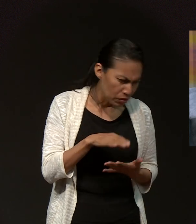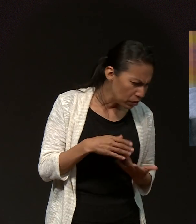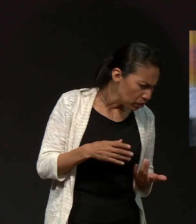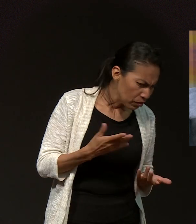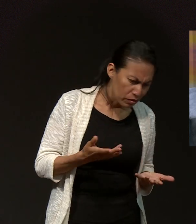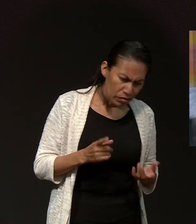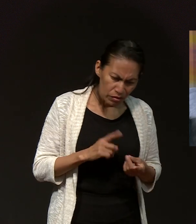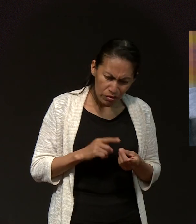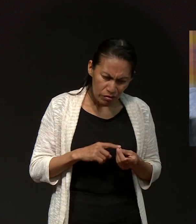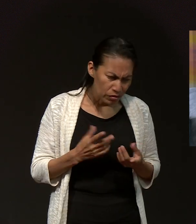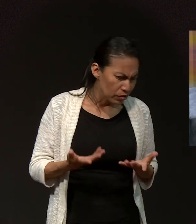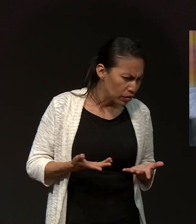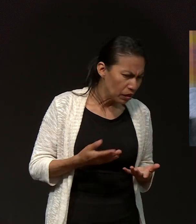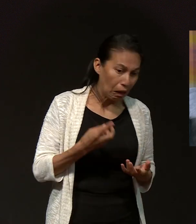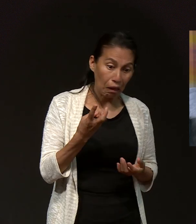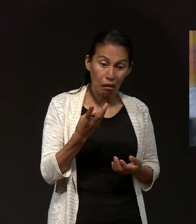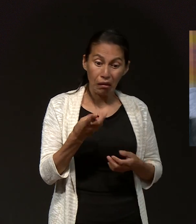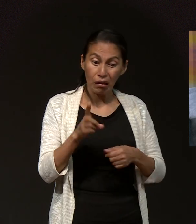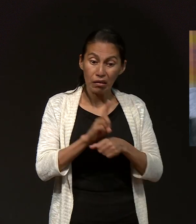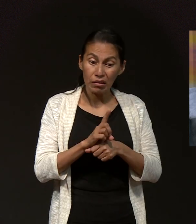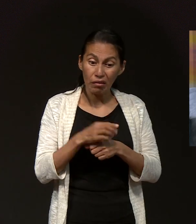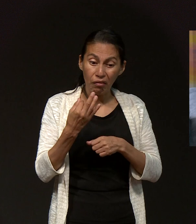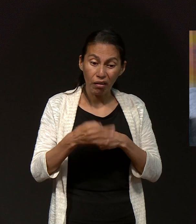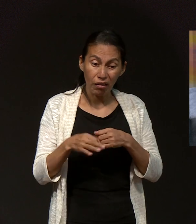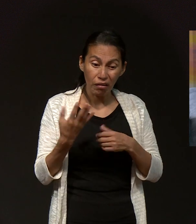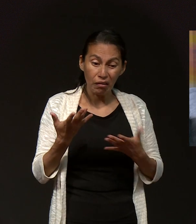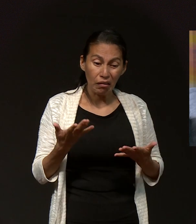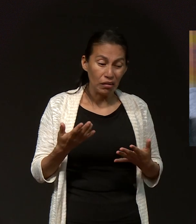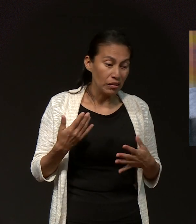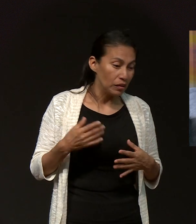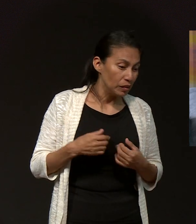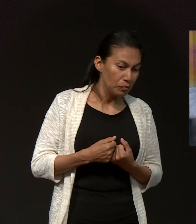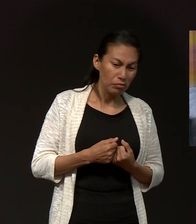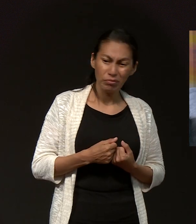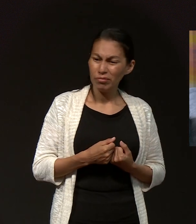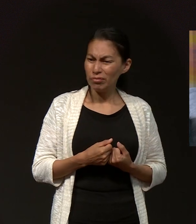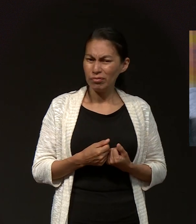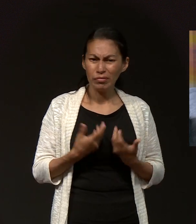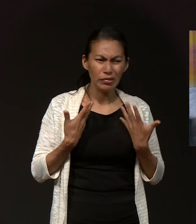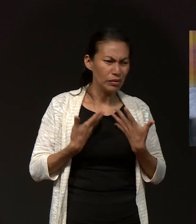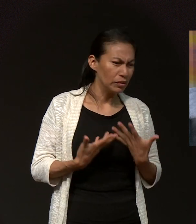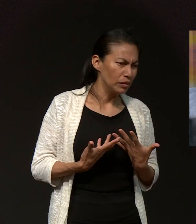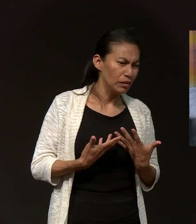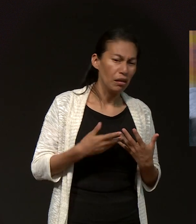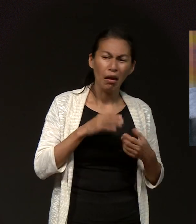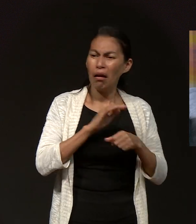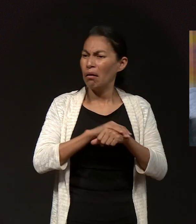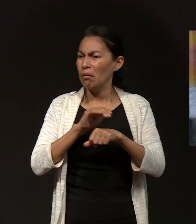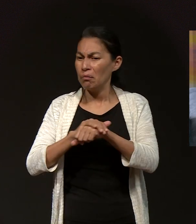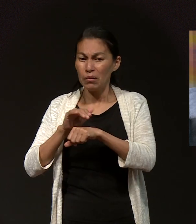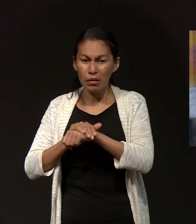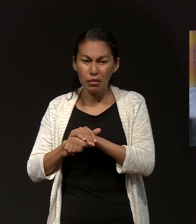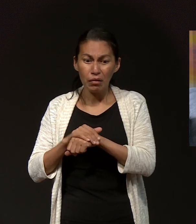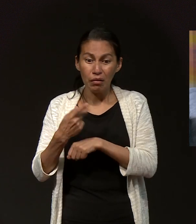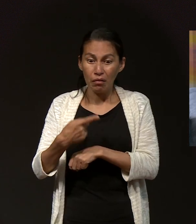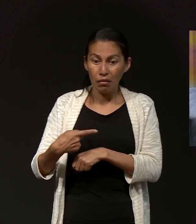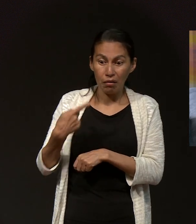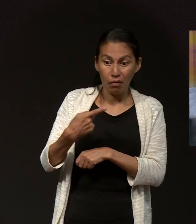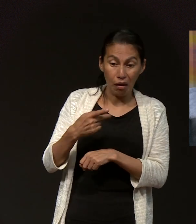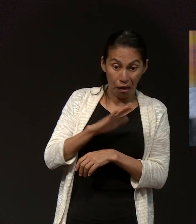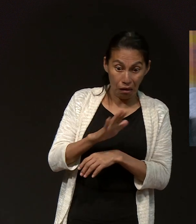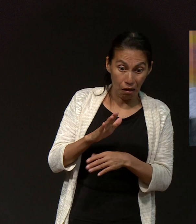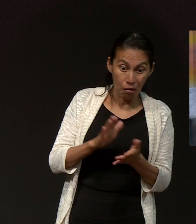y no la encontraba y no la encontraba y faltaban como dos o tres días para el campamento. Y mis amigos allá en la